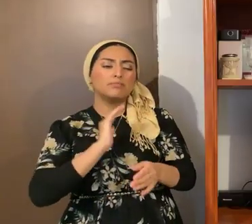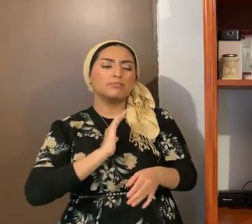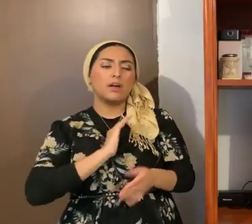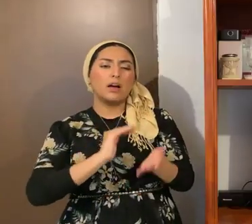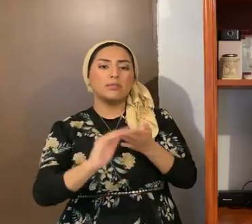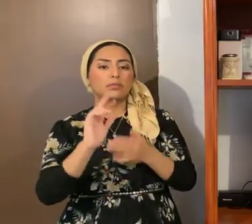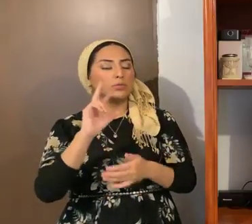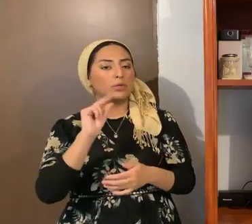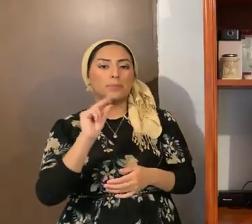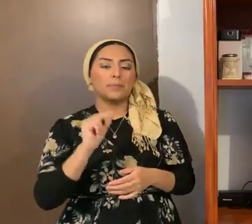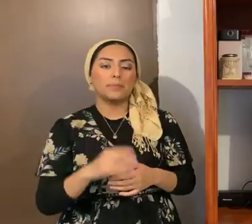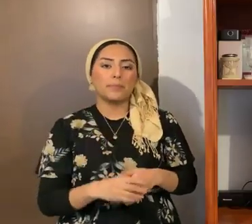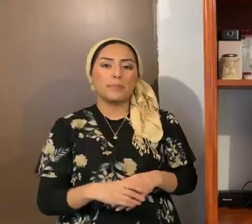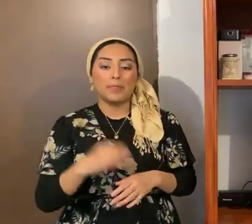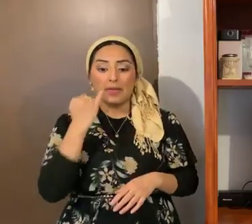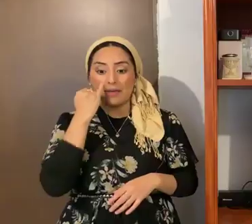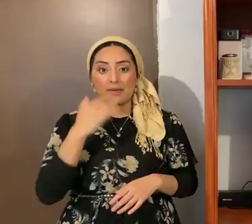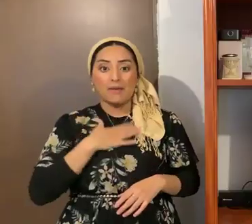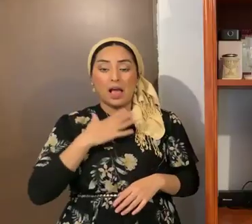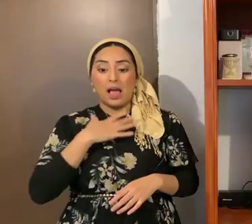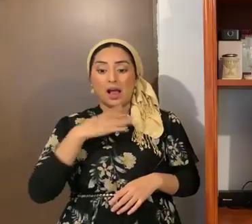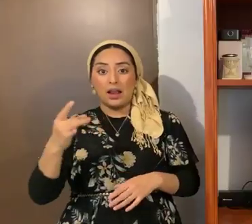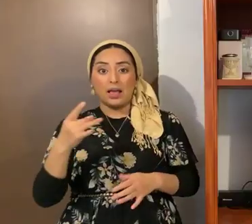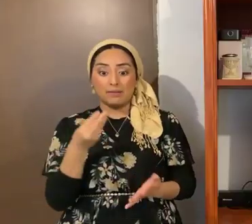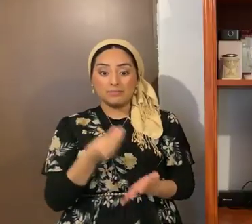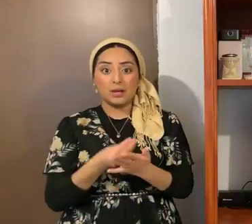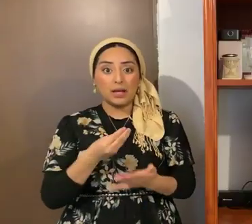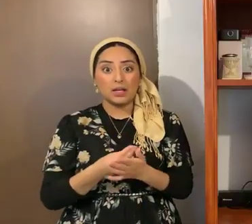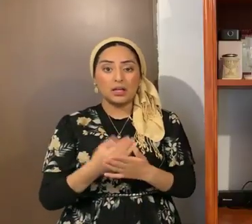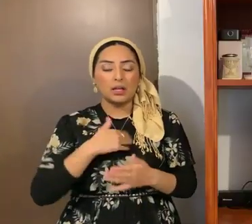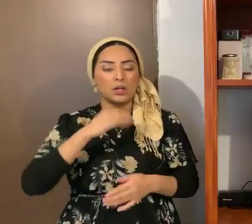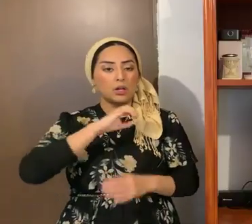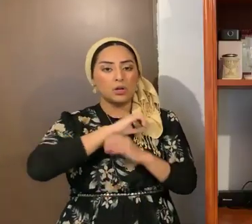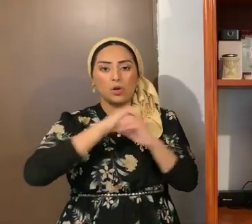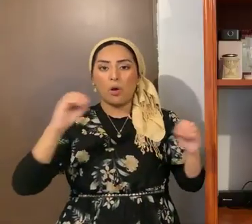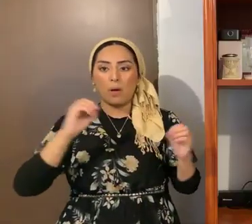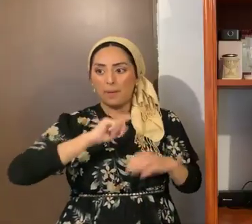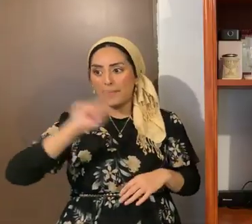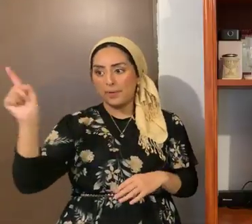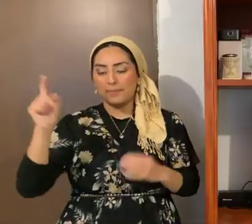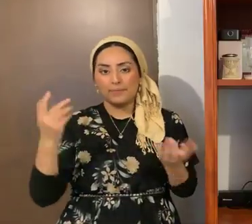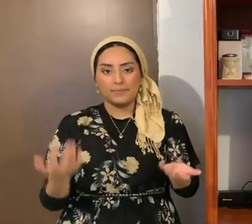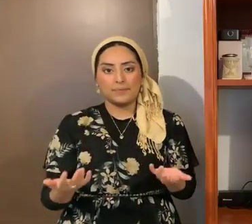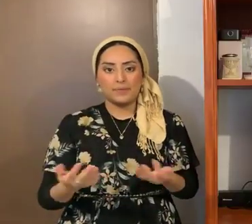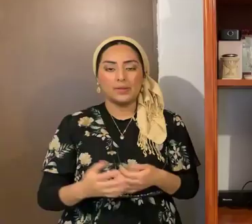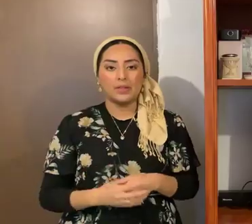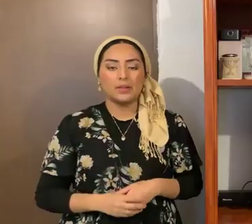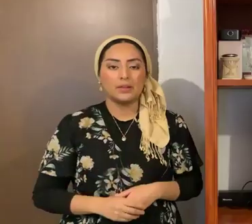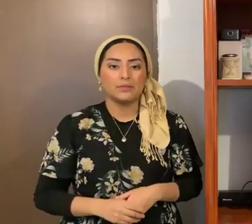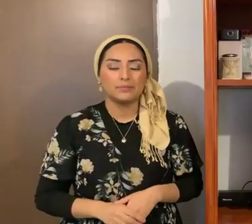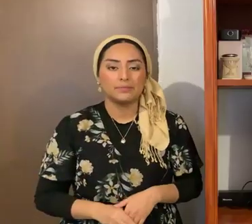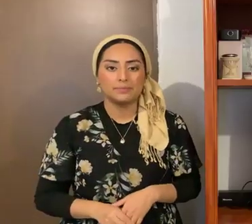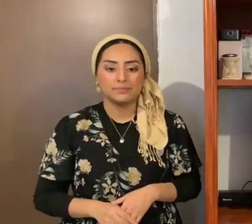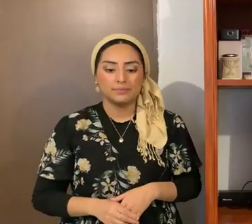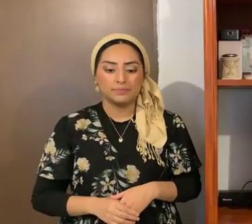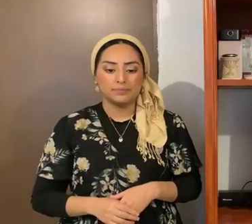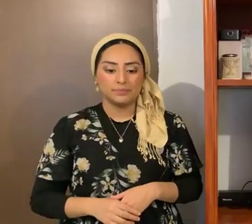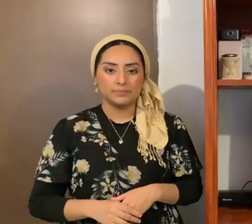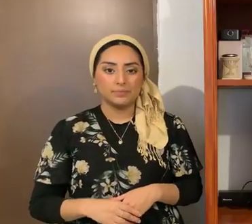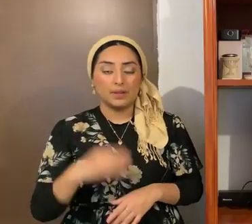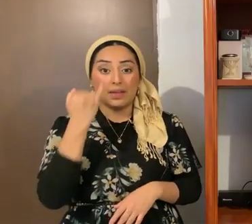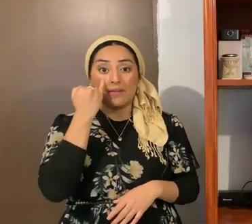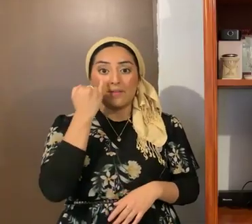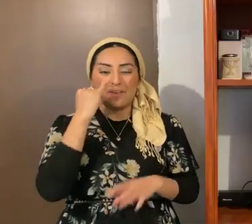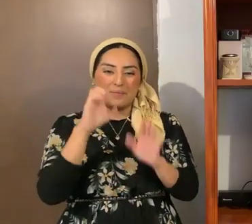Quejilá, si me interesara el dinero, no expulsaría yo a nadie. ¿Nunca se han puesto a pensar eso? Si